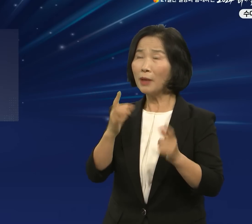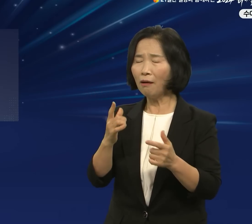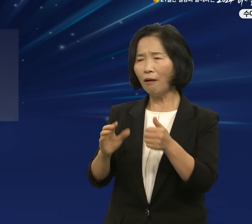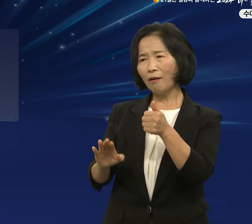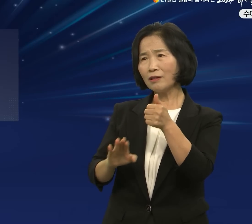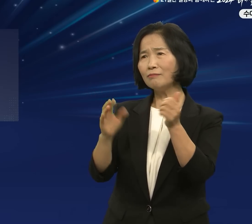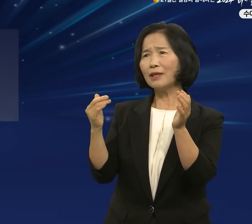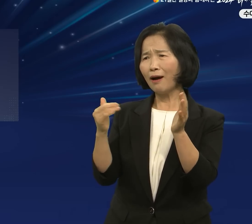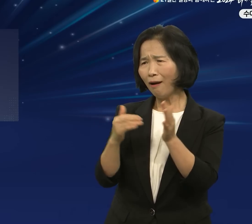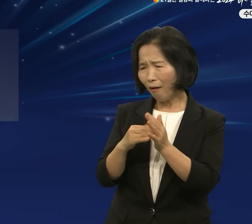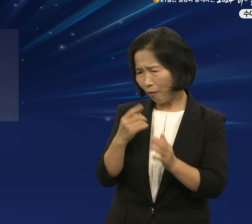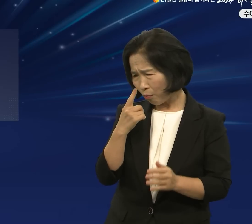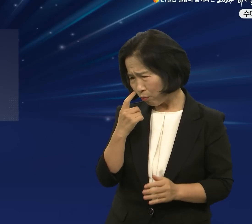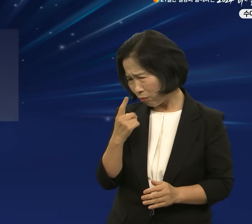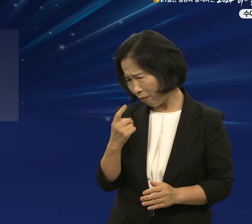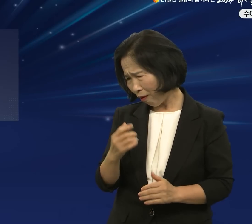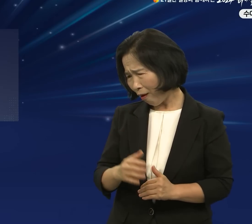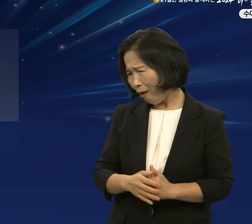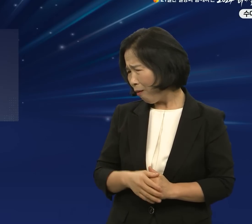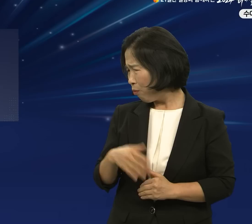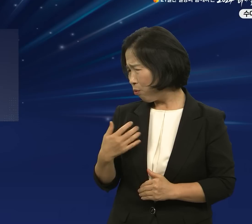그랬다는 겁니다.